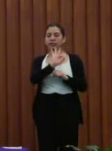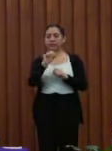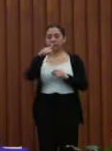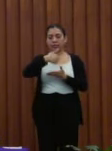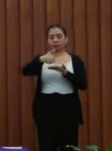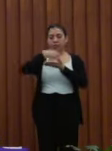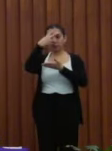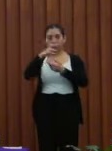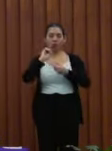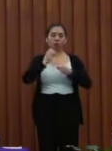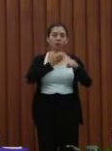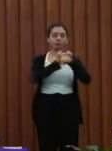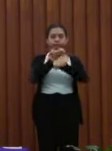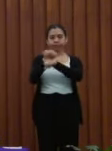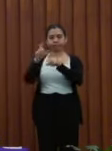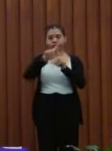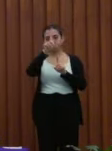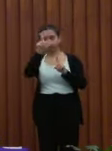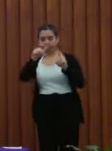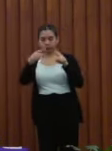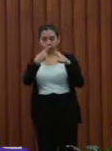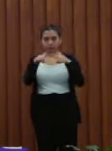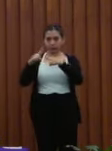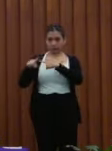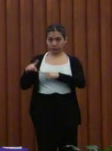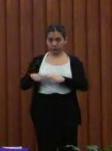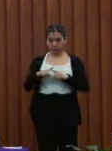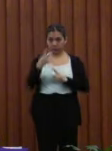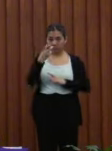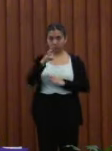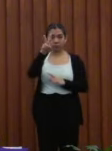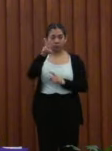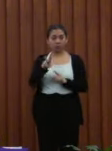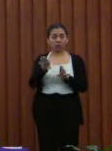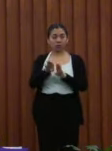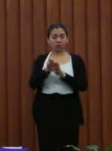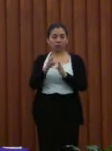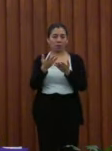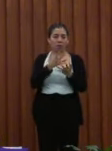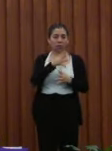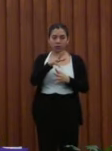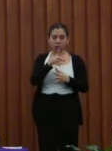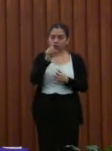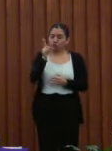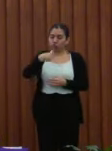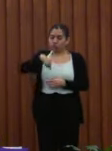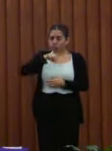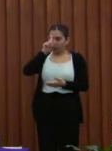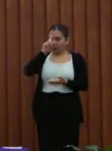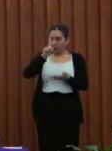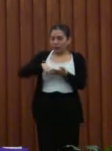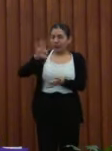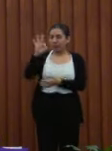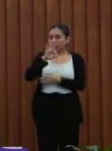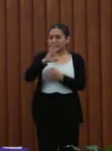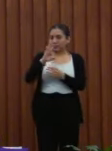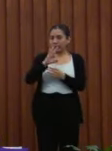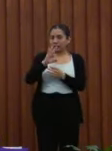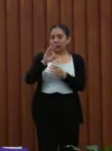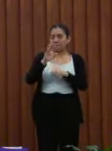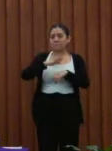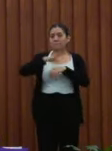Entonces, esto es una aproximación de la realidad. Pensamos que el número es mucho más grande, no todos los casos,